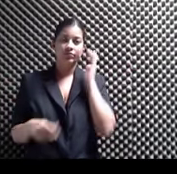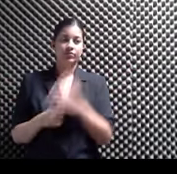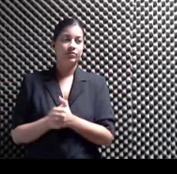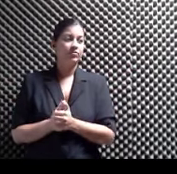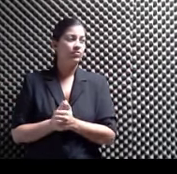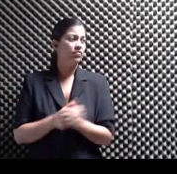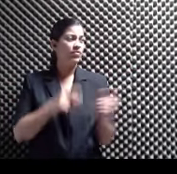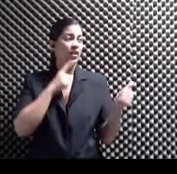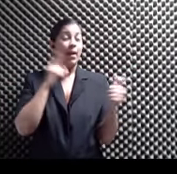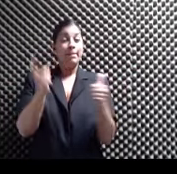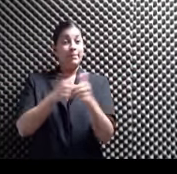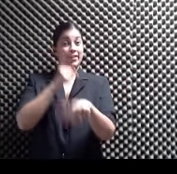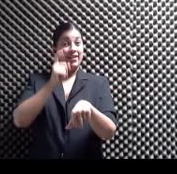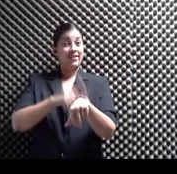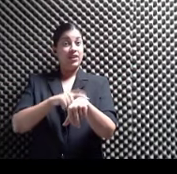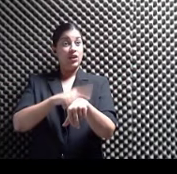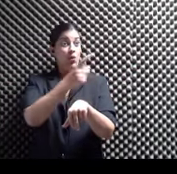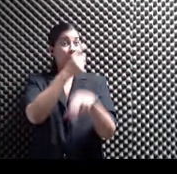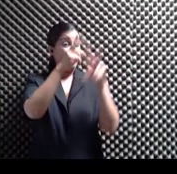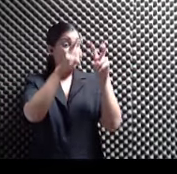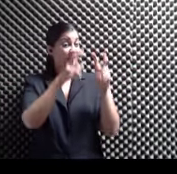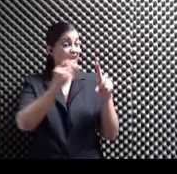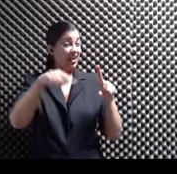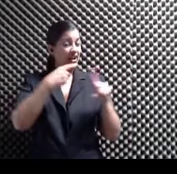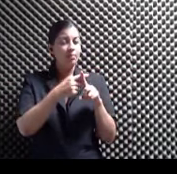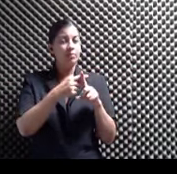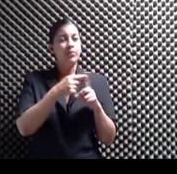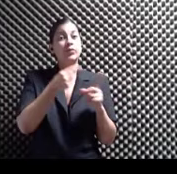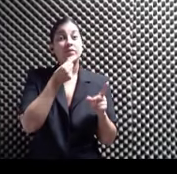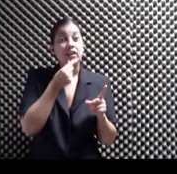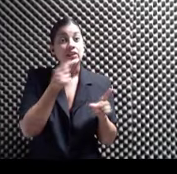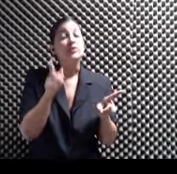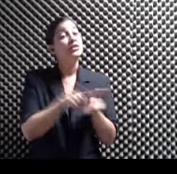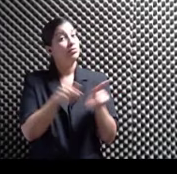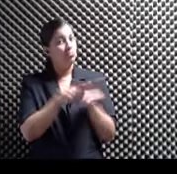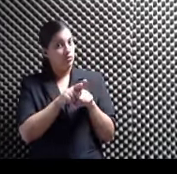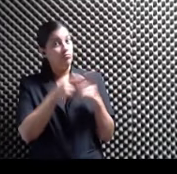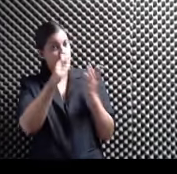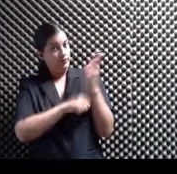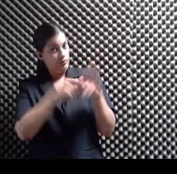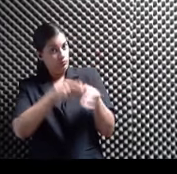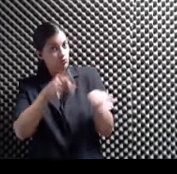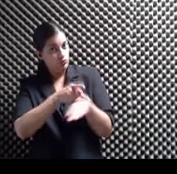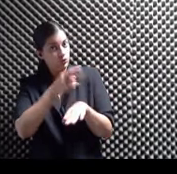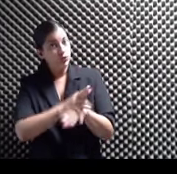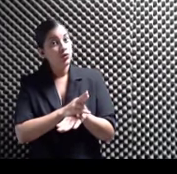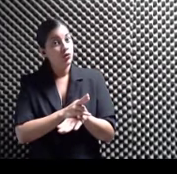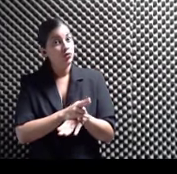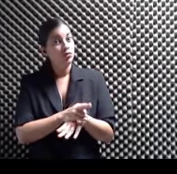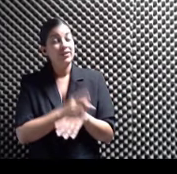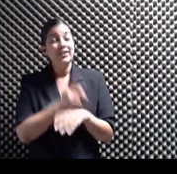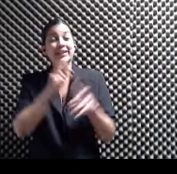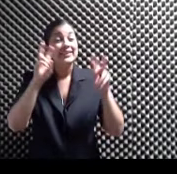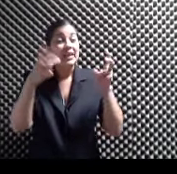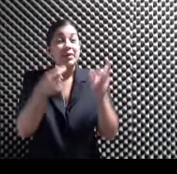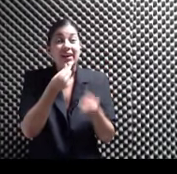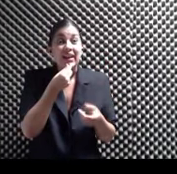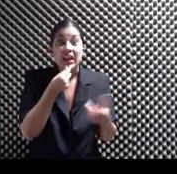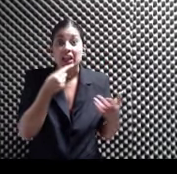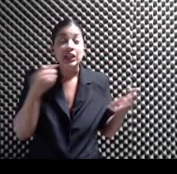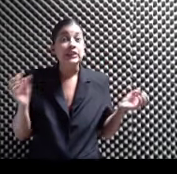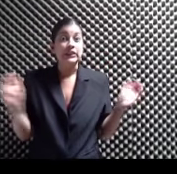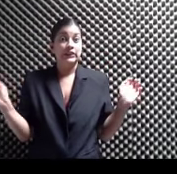Rico. Esa fue la primera vez que yo vi un análisis de esos temas en las revistas puertorriqueñas. Eso no se tocaba. Y hay